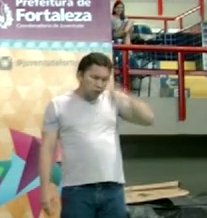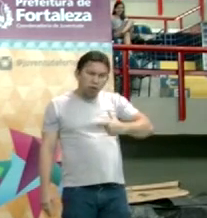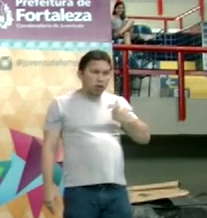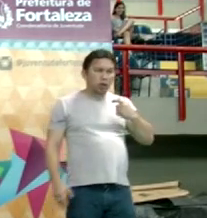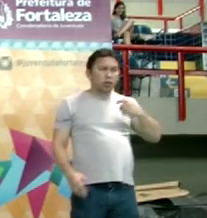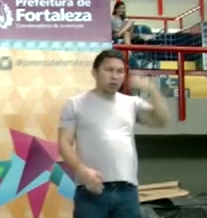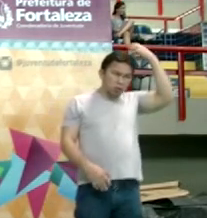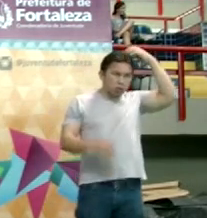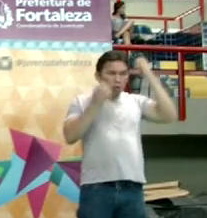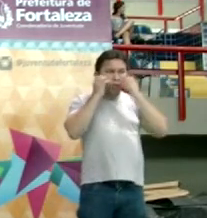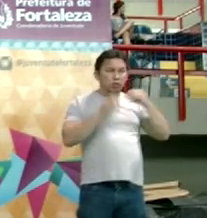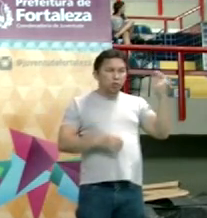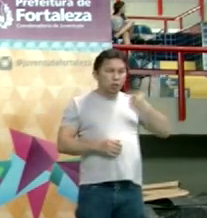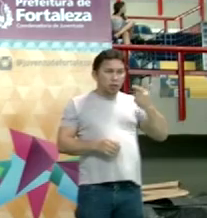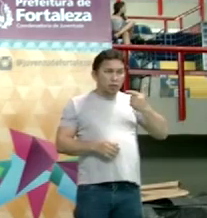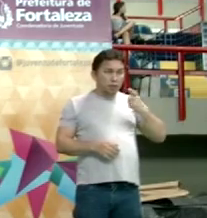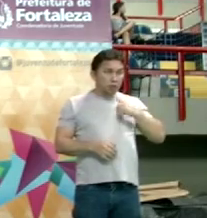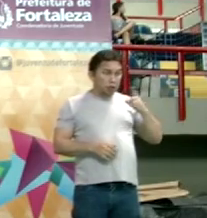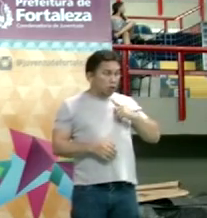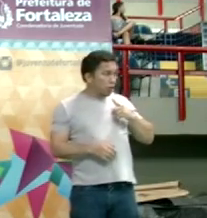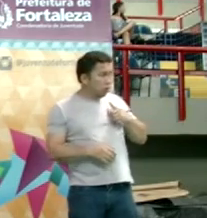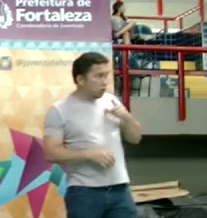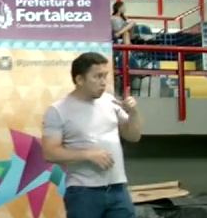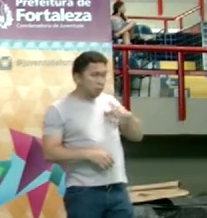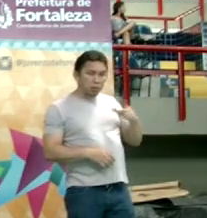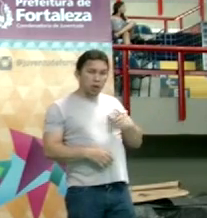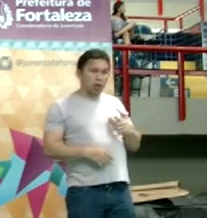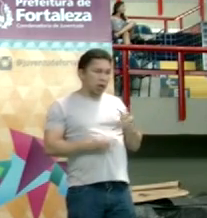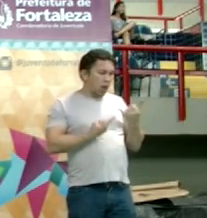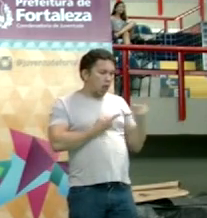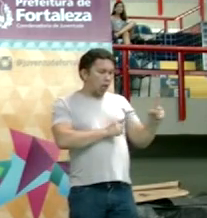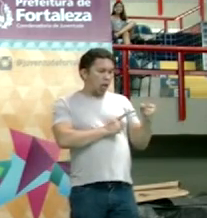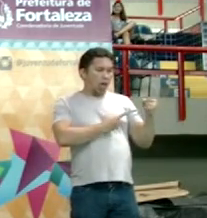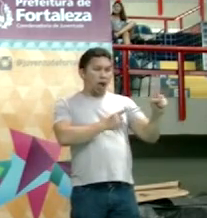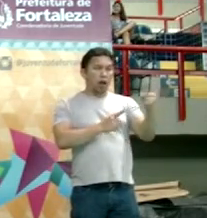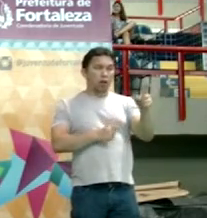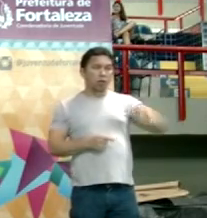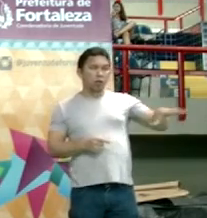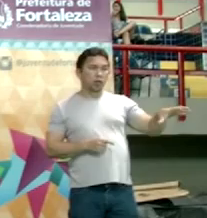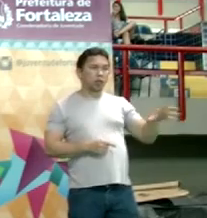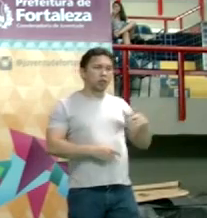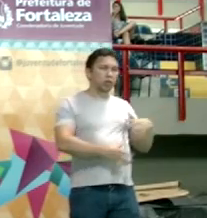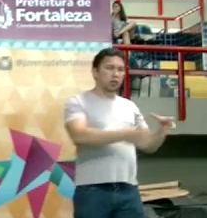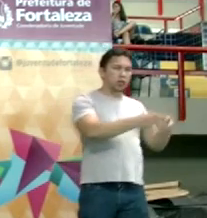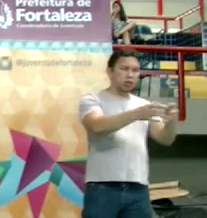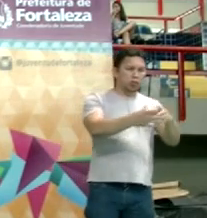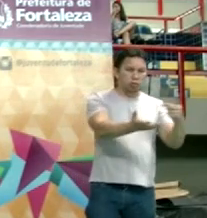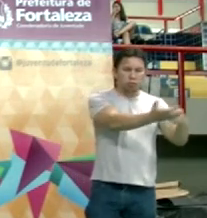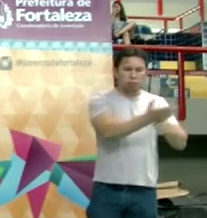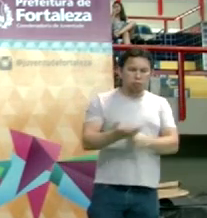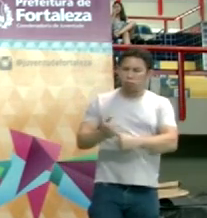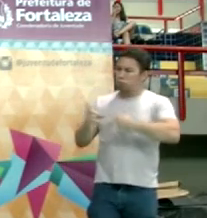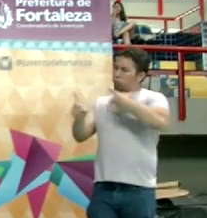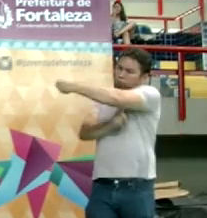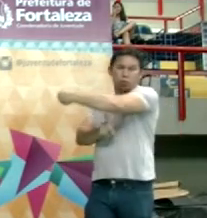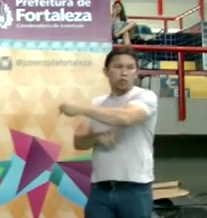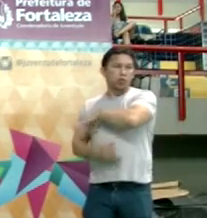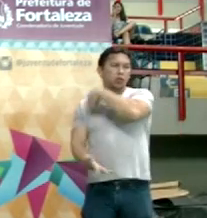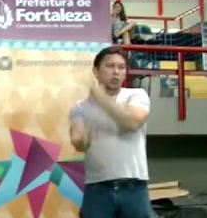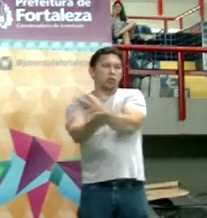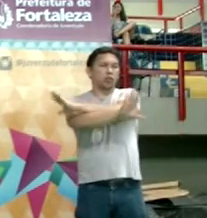ele. Quando ele passou a prejudicar os interesses desses grupos, esses grupos deram uma rasteira nele e ele caiu com